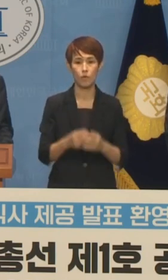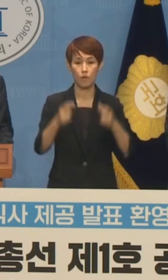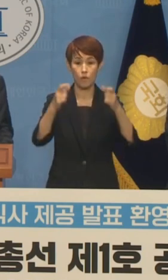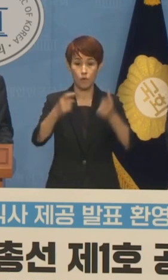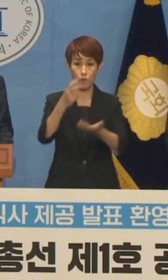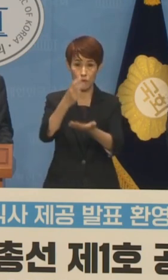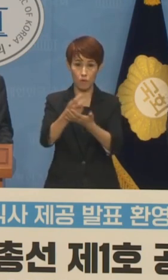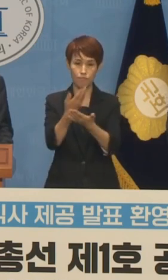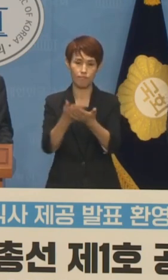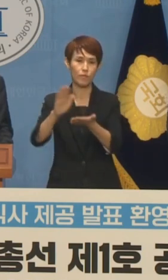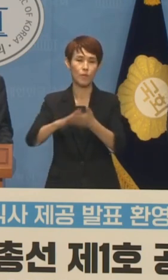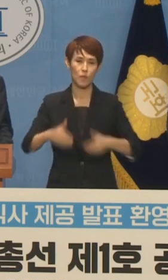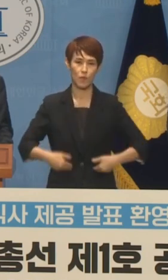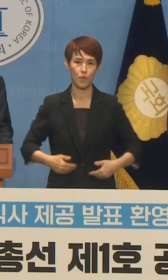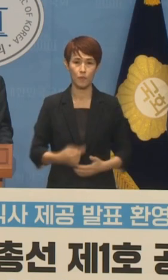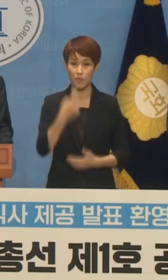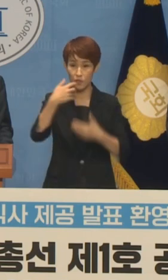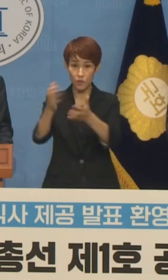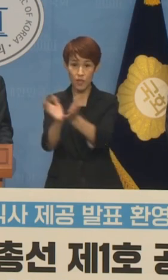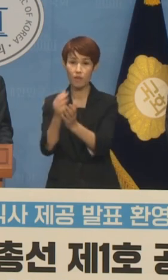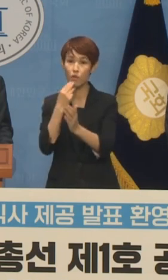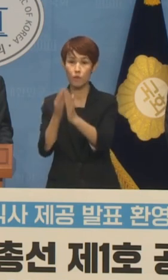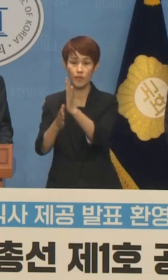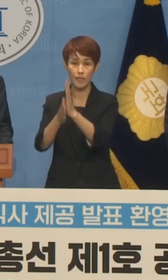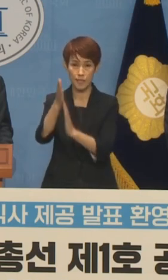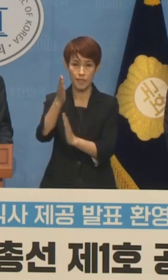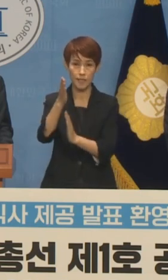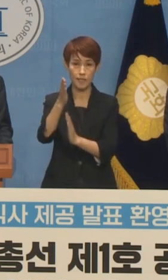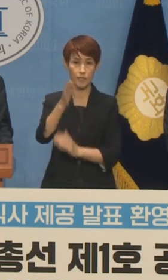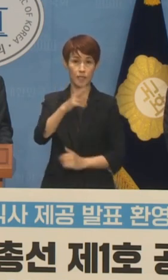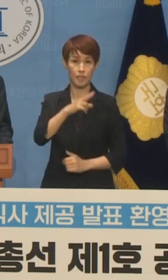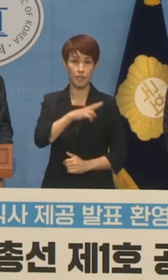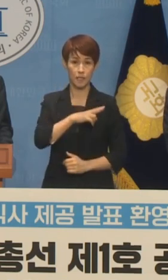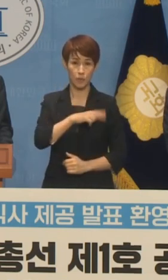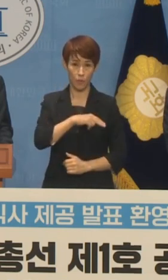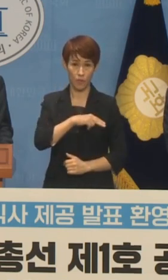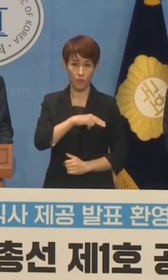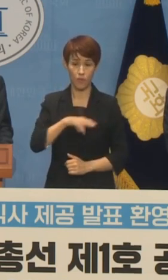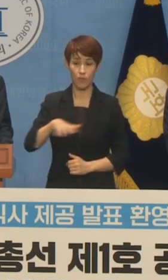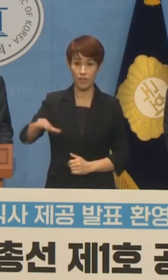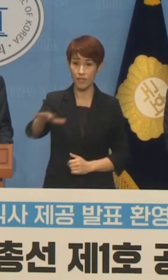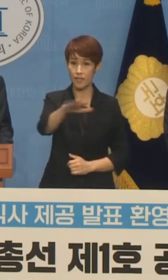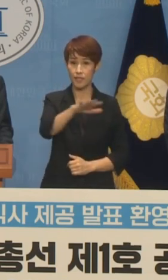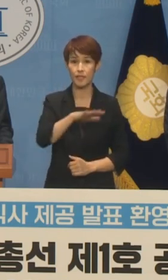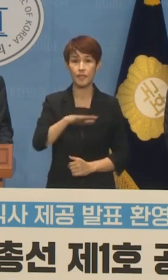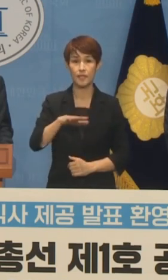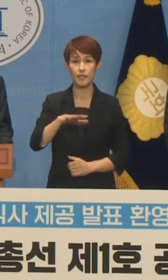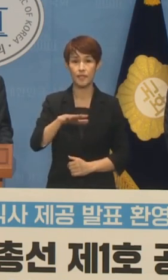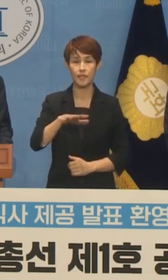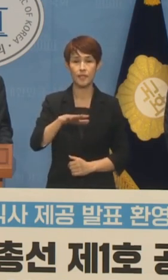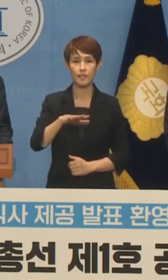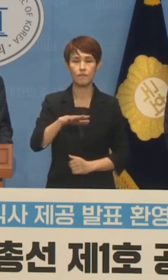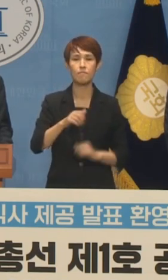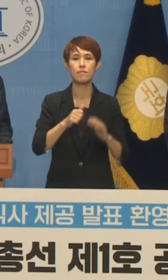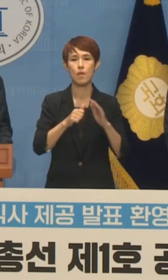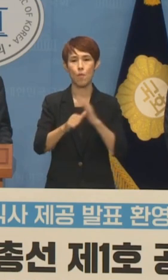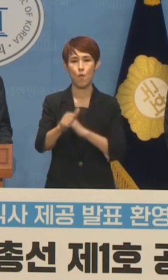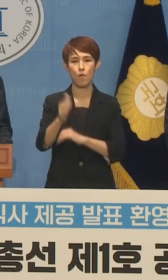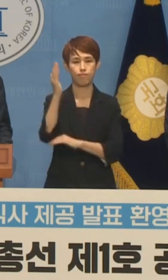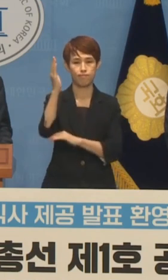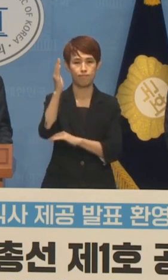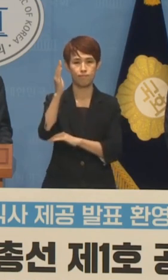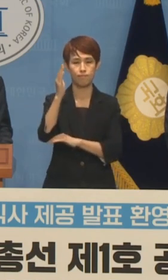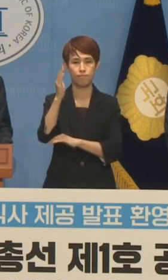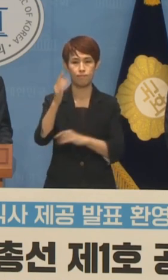필요합니다. 더불어민주당 서울시 의회 이 시의원들이 대표 발의해서 한